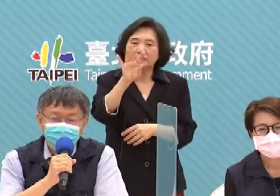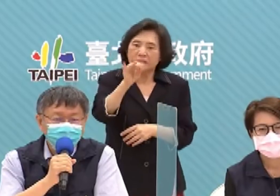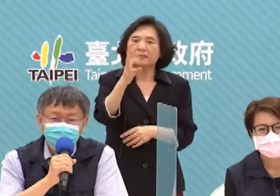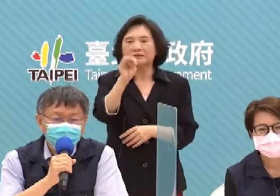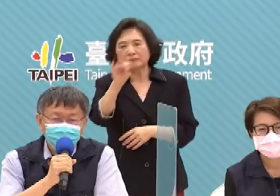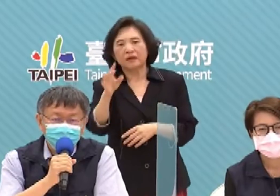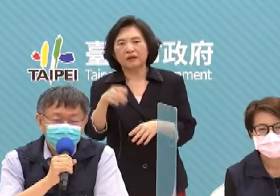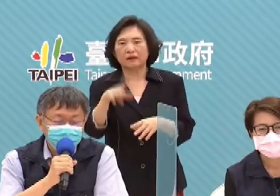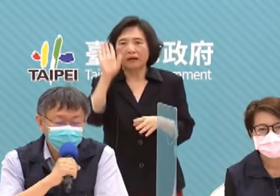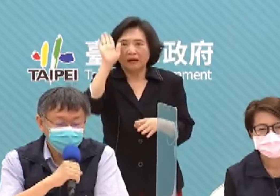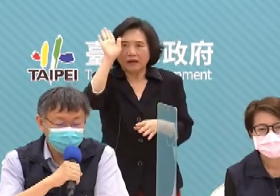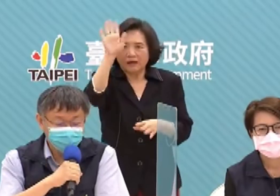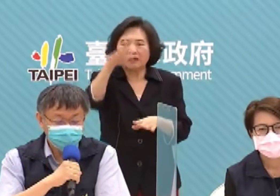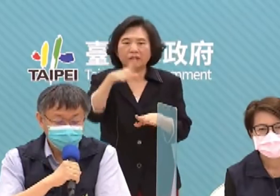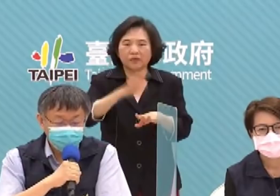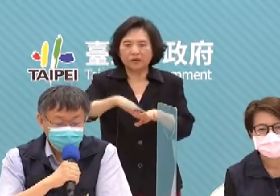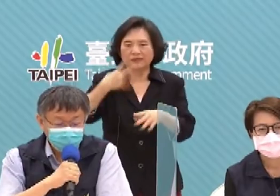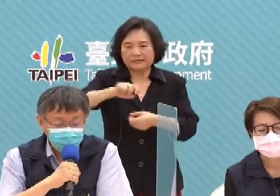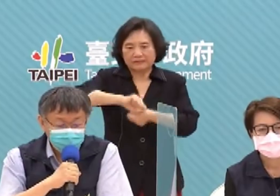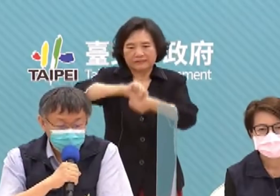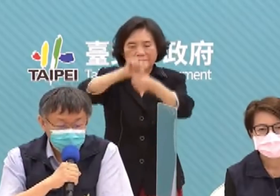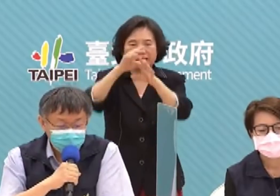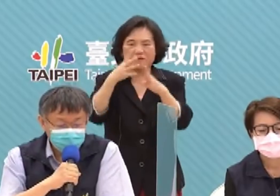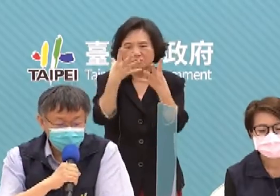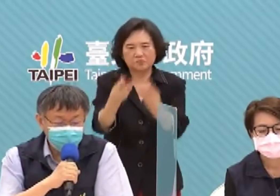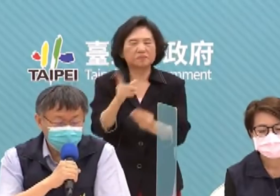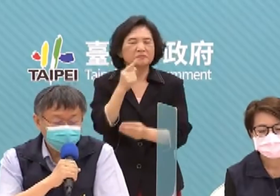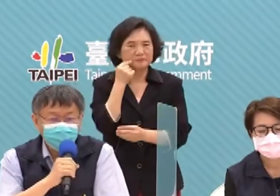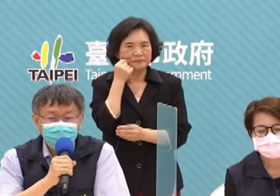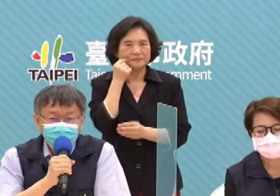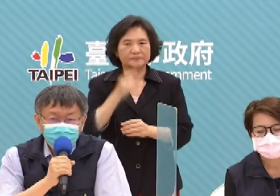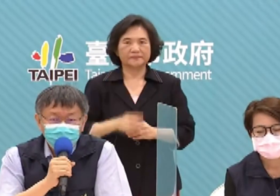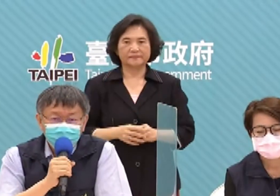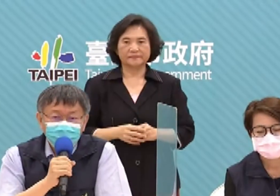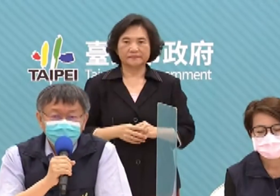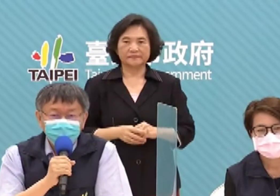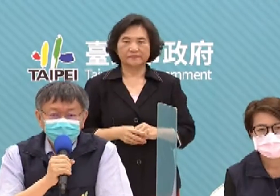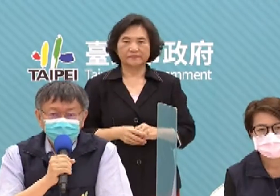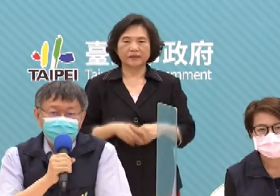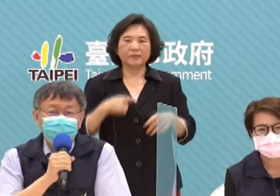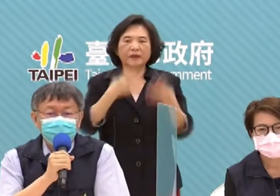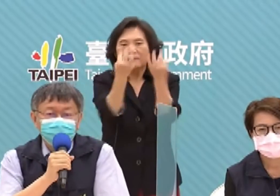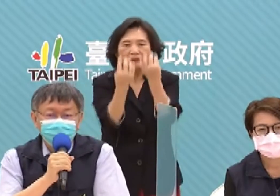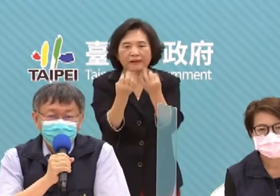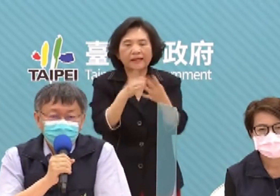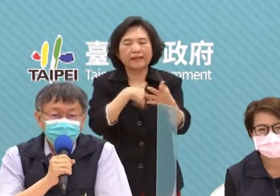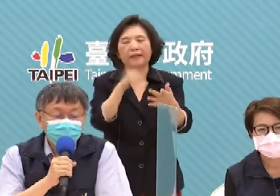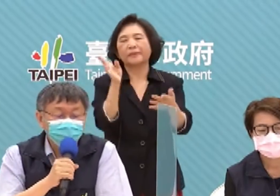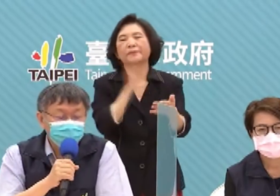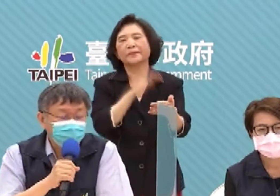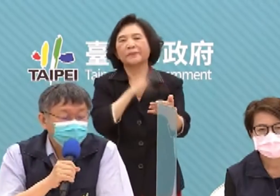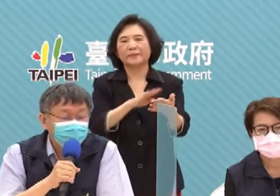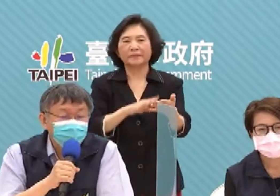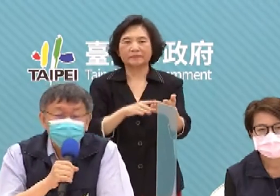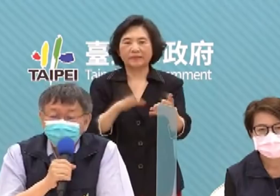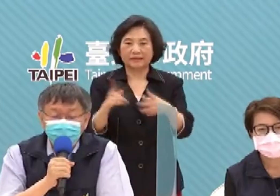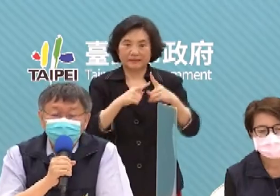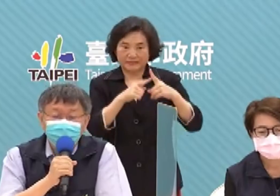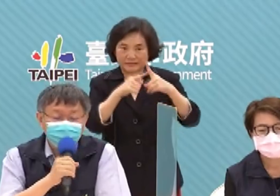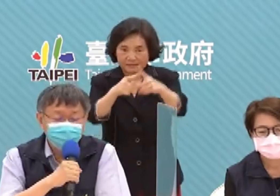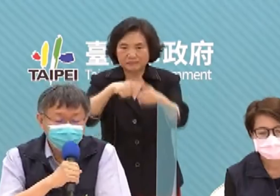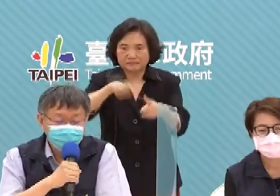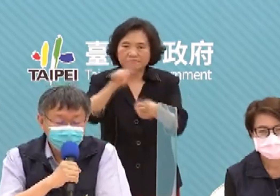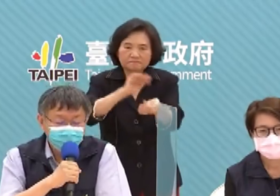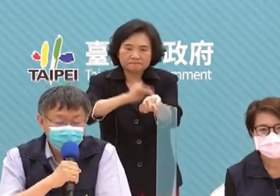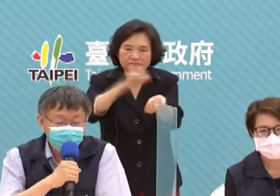内只会增加不会减少，我非常清楚了。所以这样的哦，不用看数字，到现场去看就